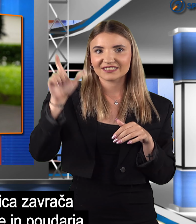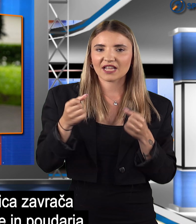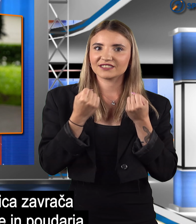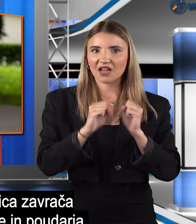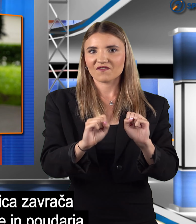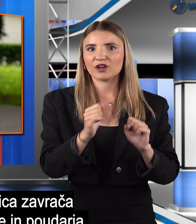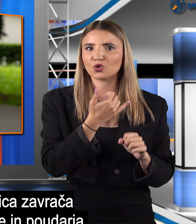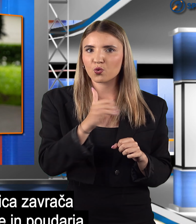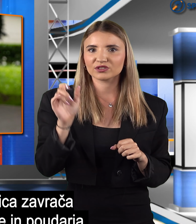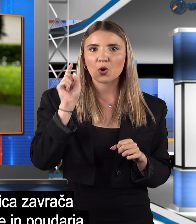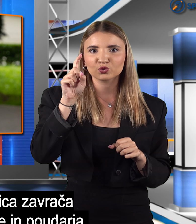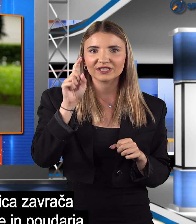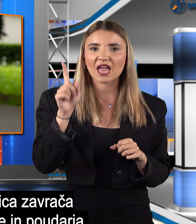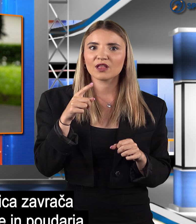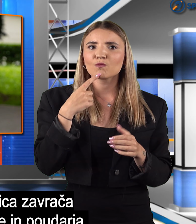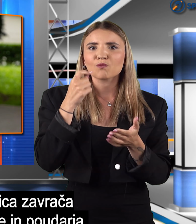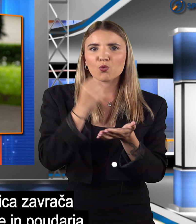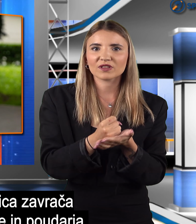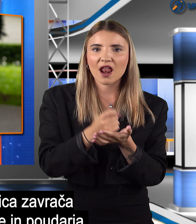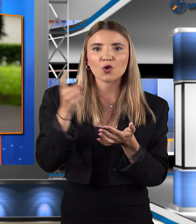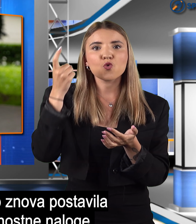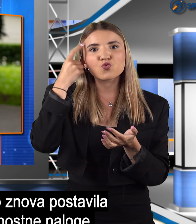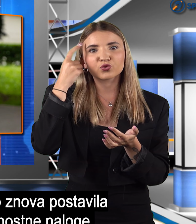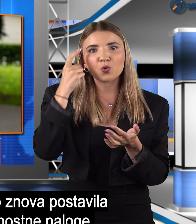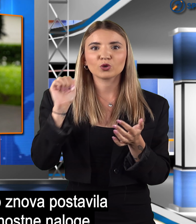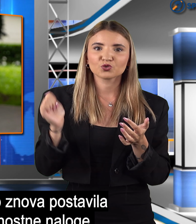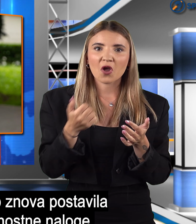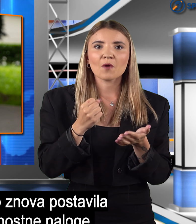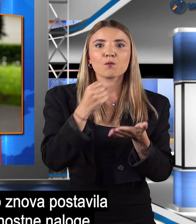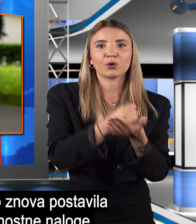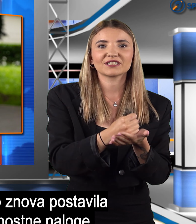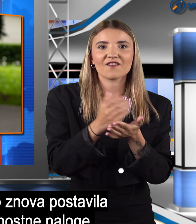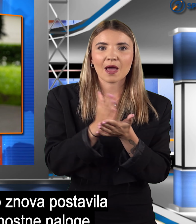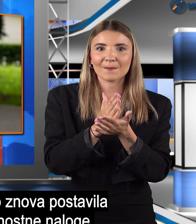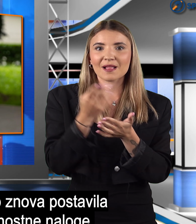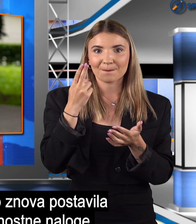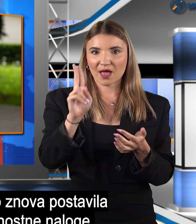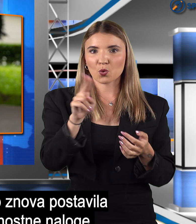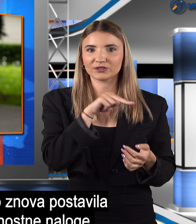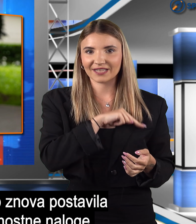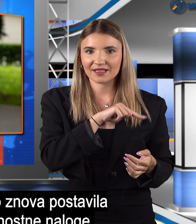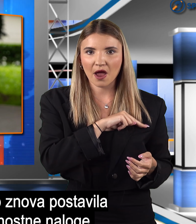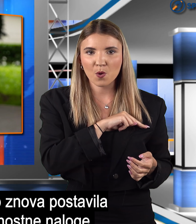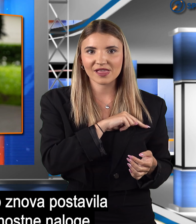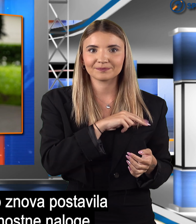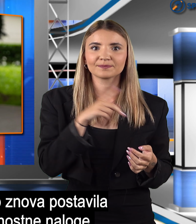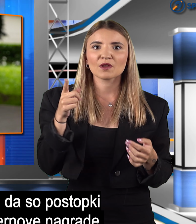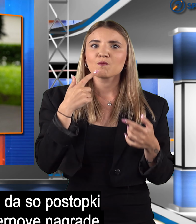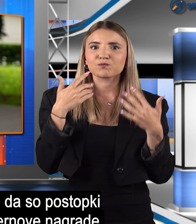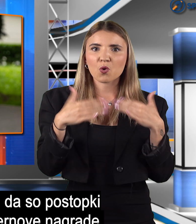Ministrica zavrača vse očitke in poudarja, da je kulturo znova postavila med prednostne naloge. Pojasnjuje, da so